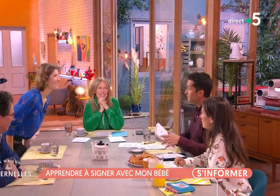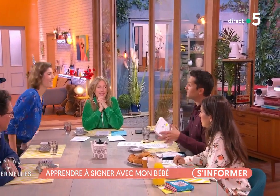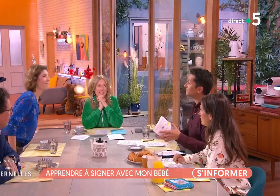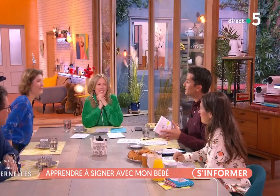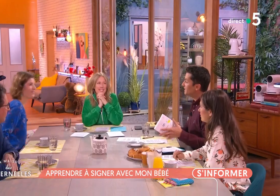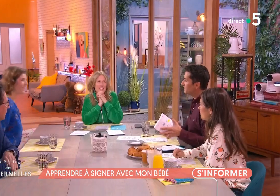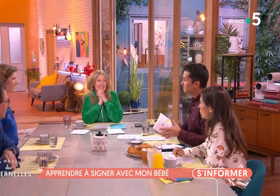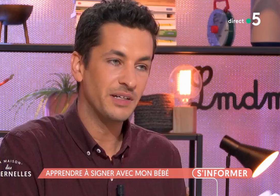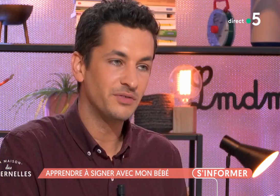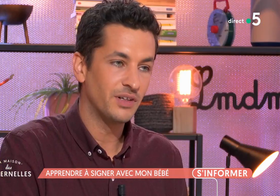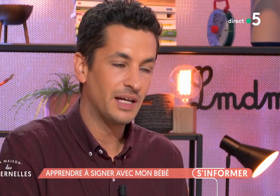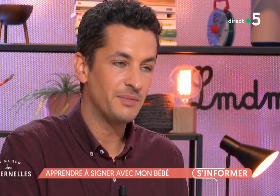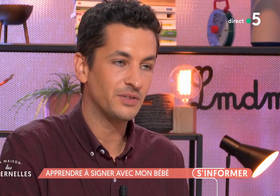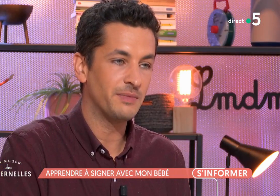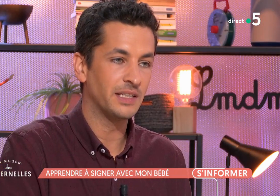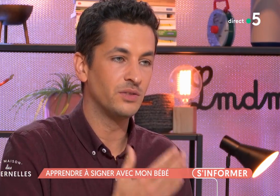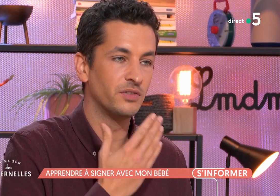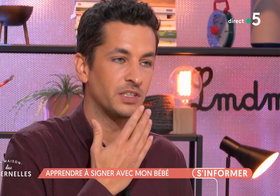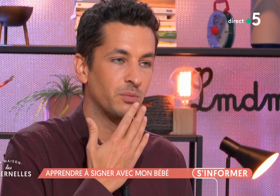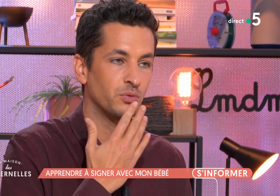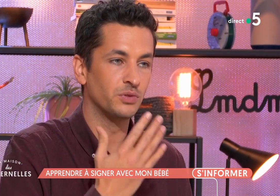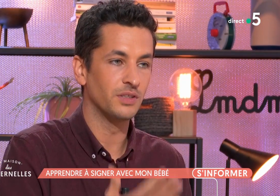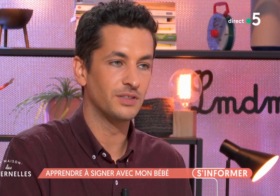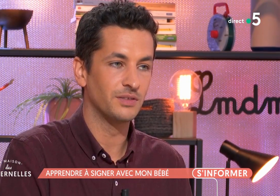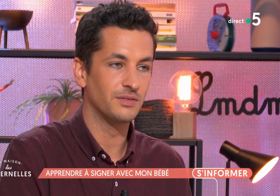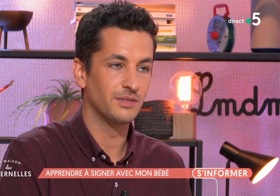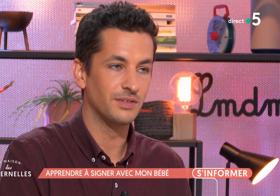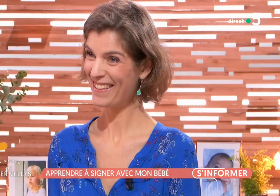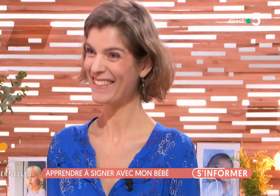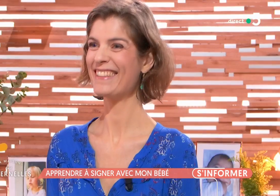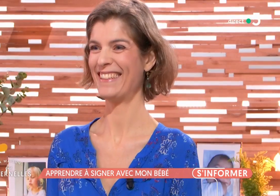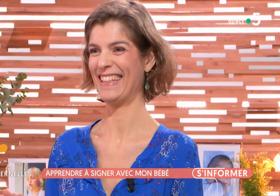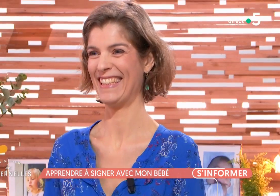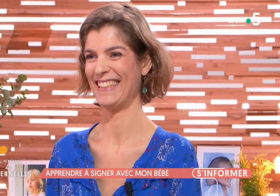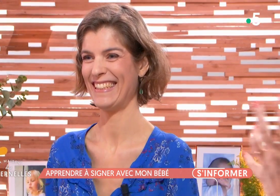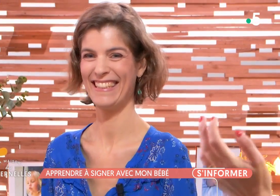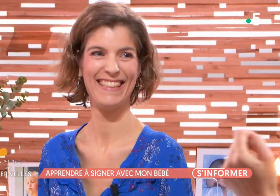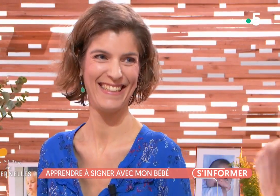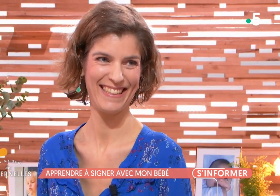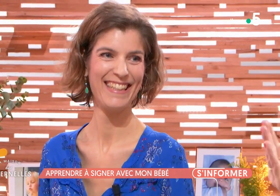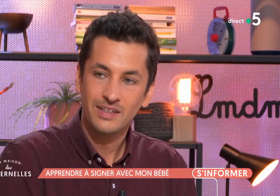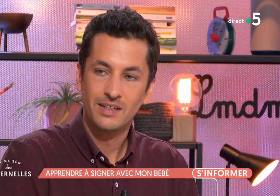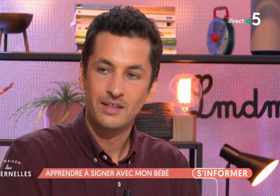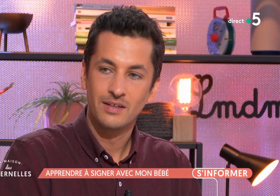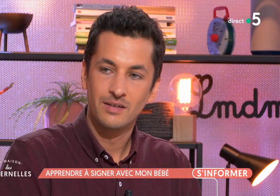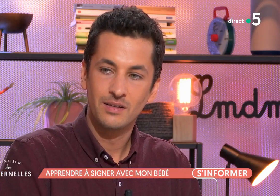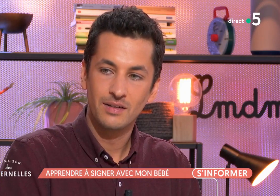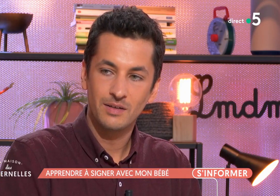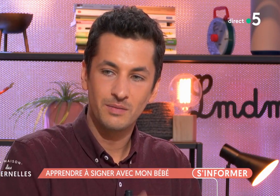Dolce. Bonjour. Et bienvenue dans la maison des maternelles où devrais-je dire bonjour ? Bonjour. Sophie Dolce, je l'ai assez Ah, on n pas vu. Bonjour, vas-y,